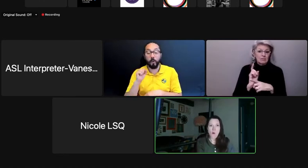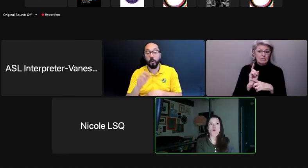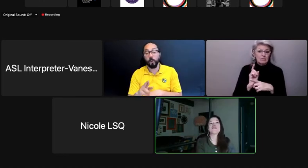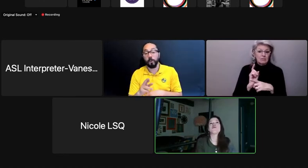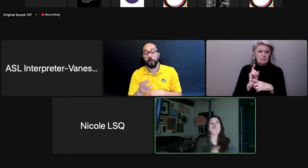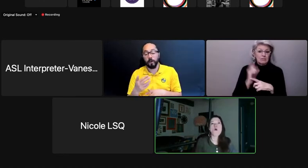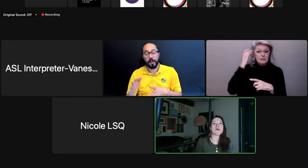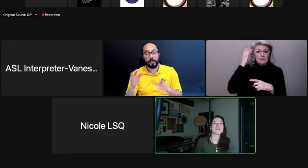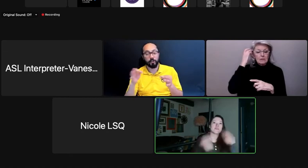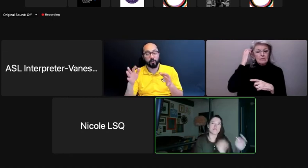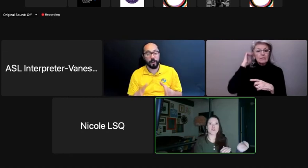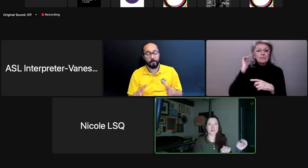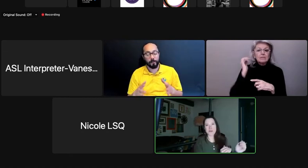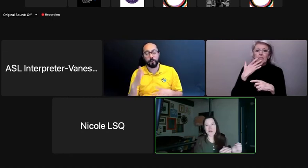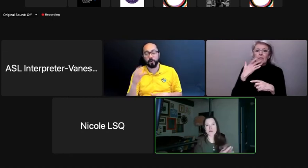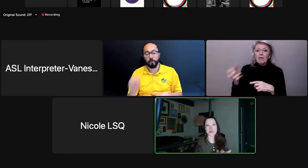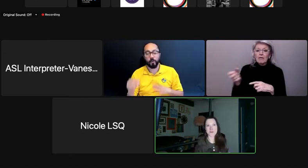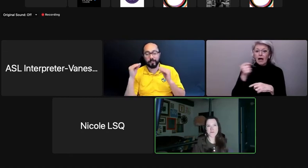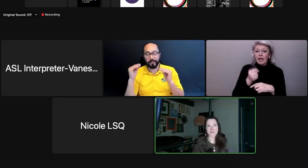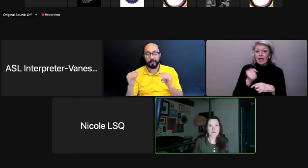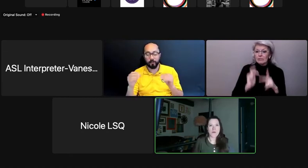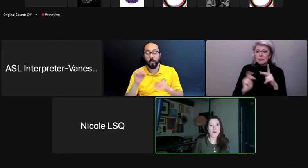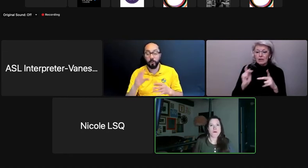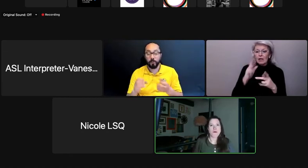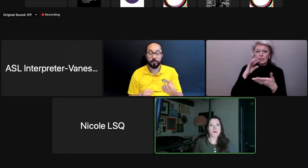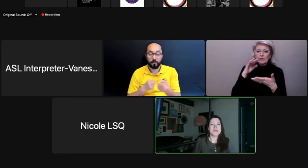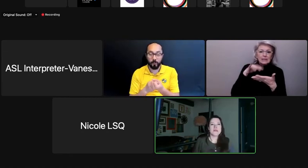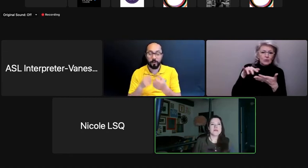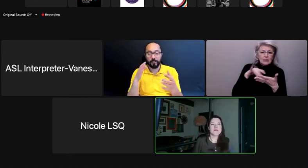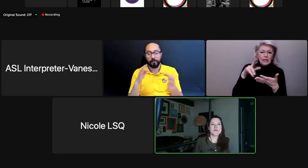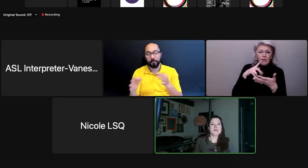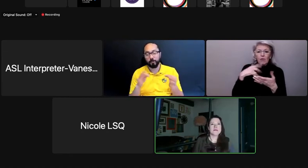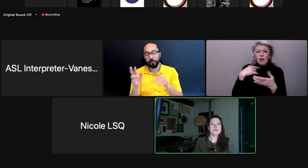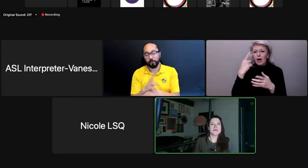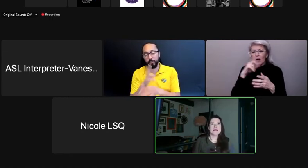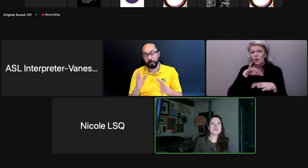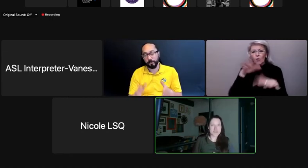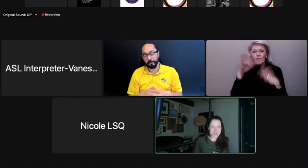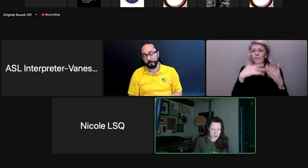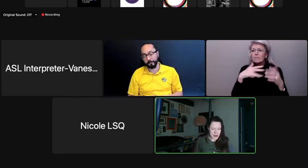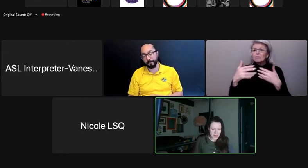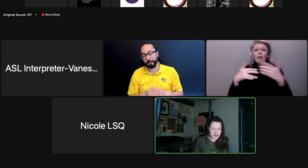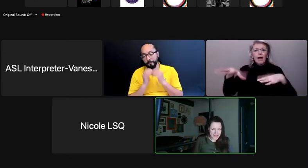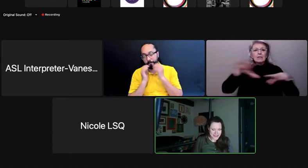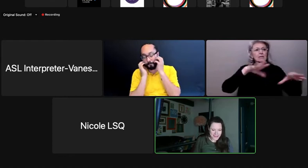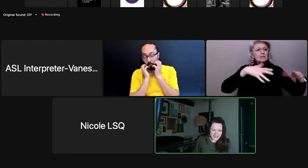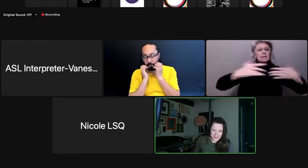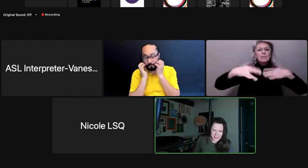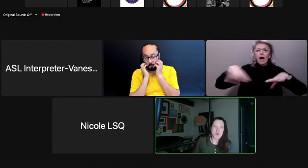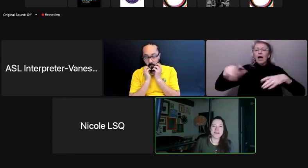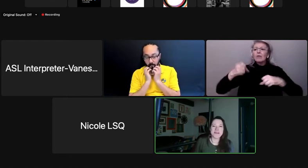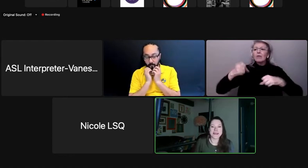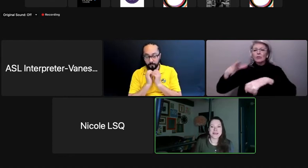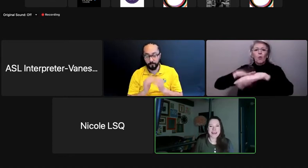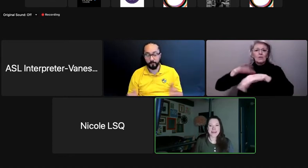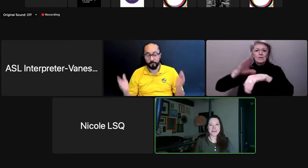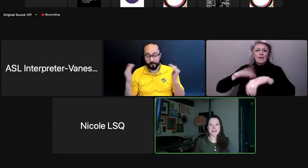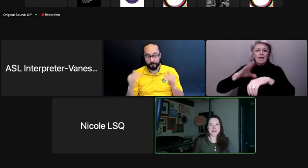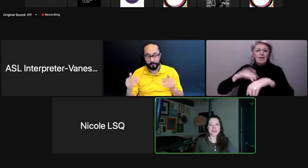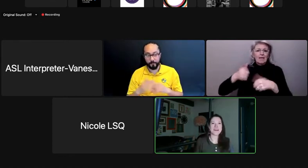d'engager des gens pour étudier la configuration de l'espace pour donner des conseils en